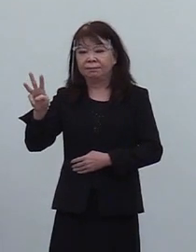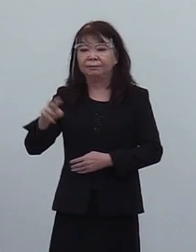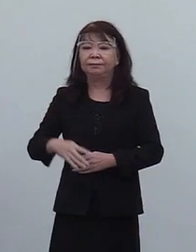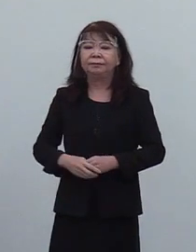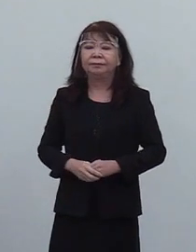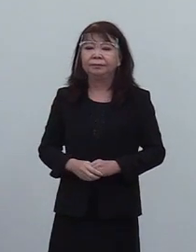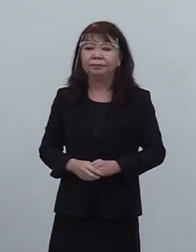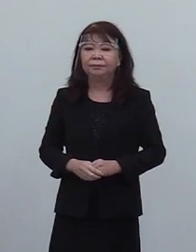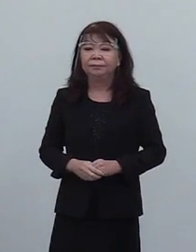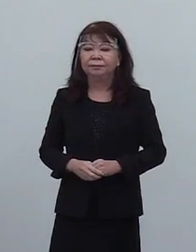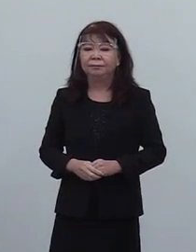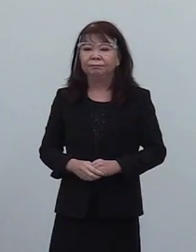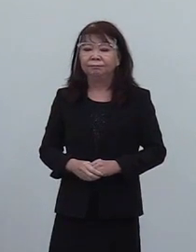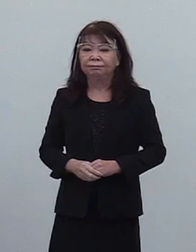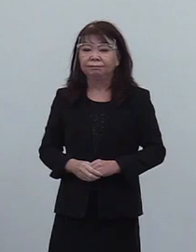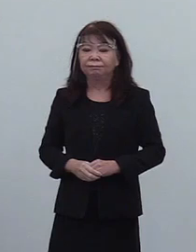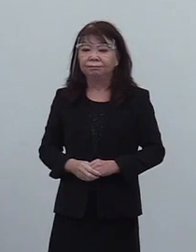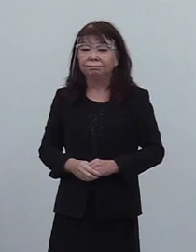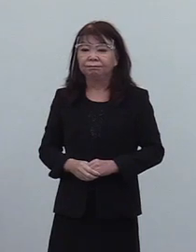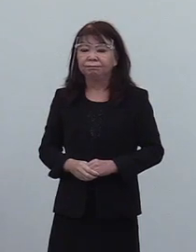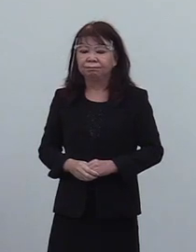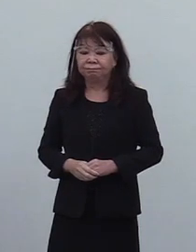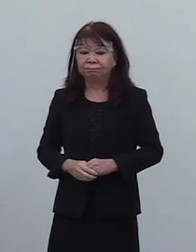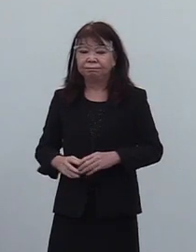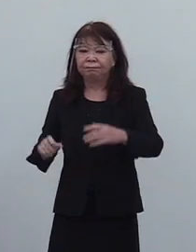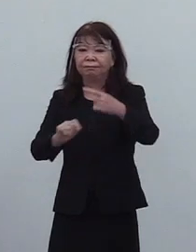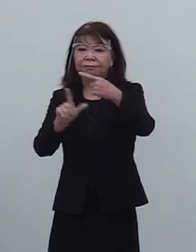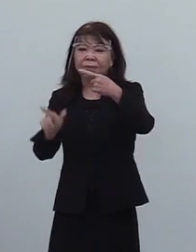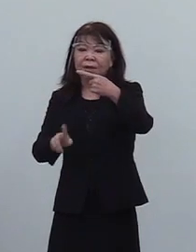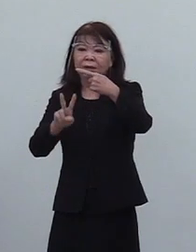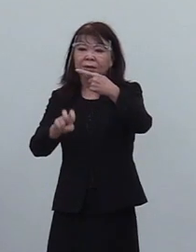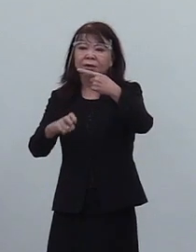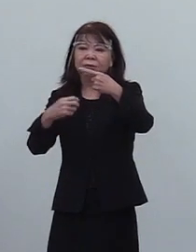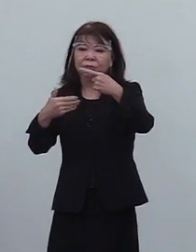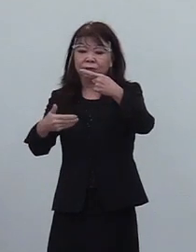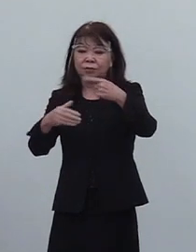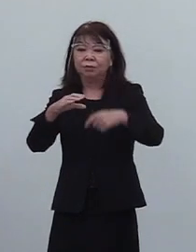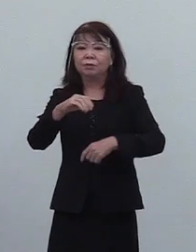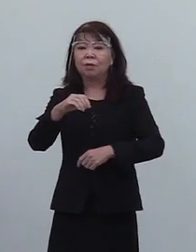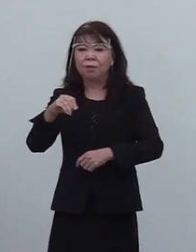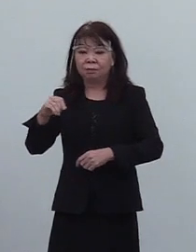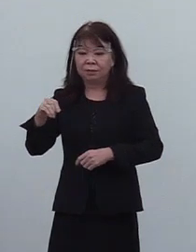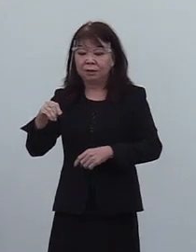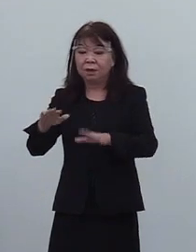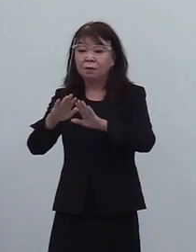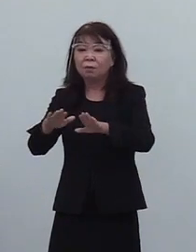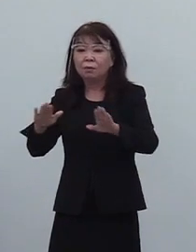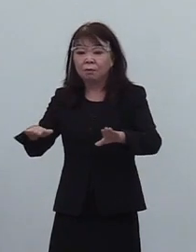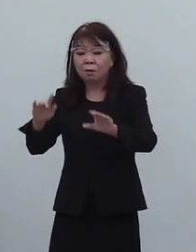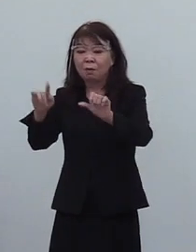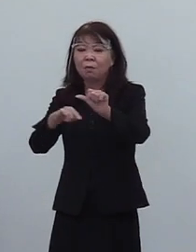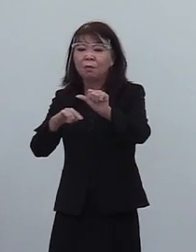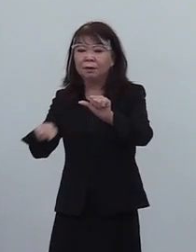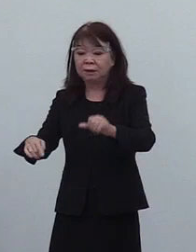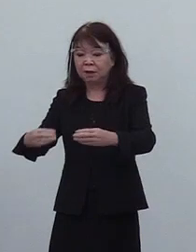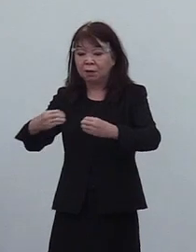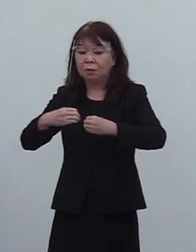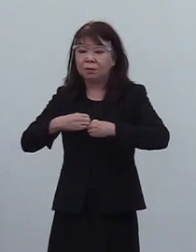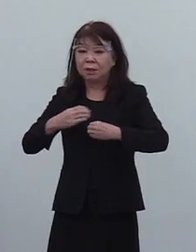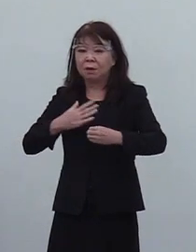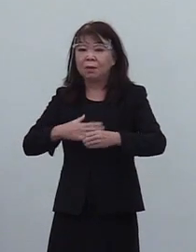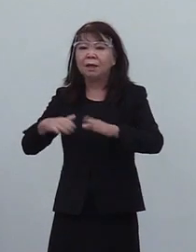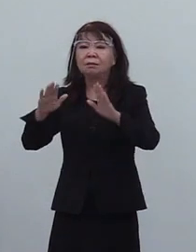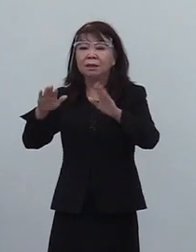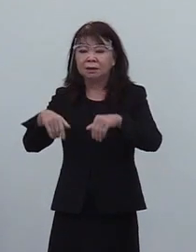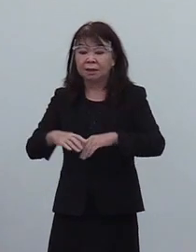。で1月29日土曜日に児童5名の陽性が判明いたし